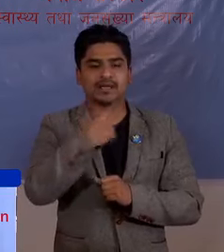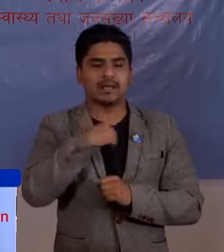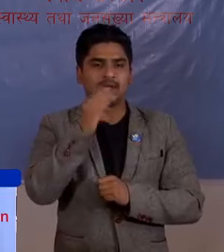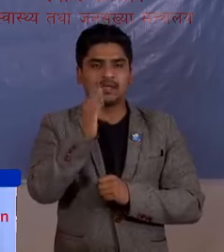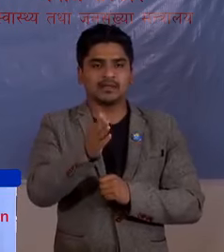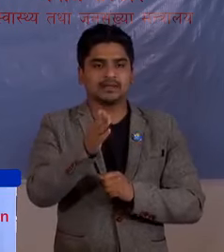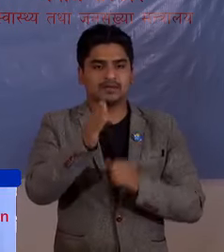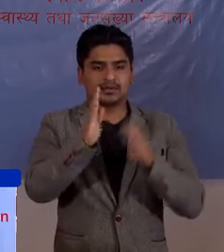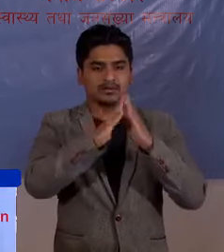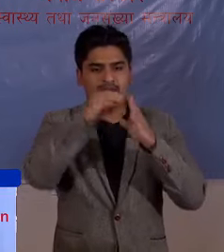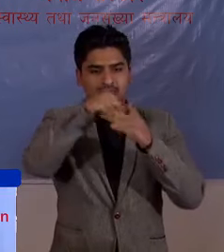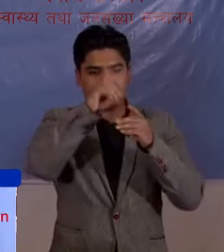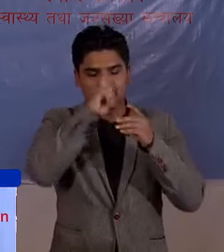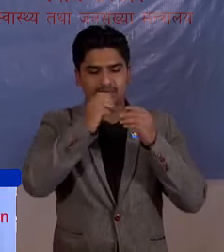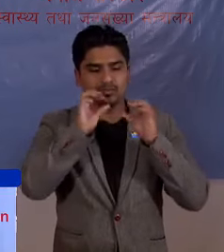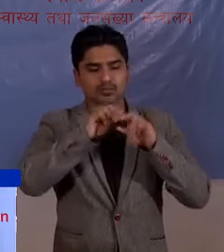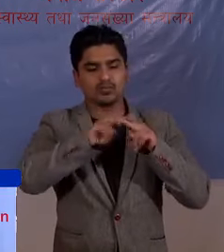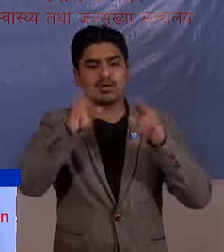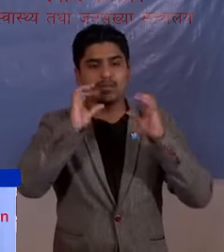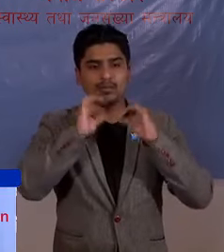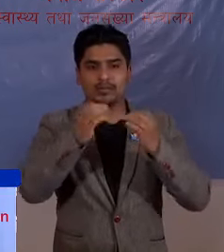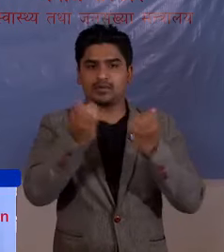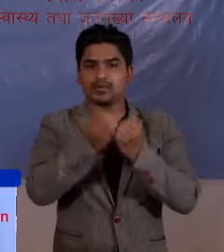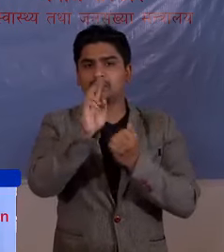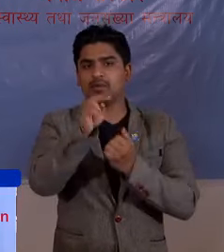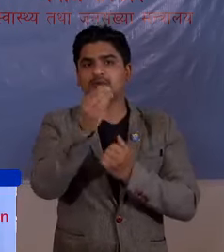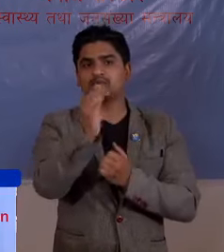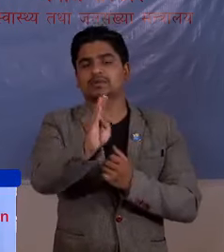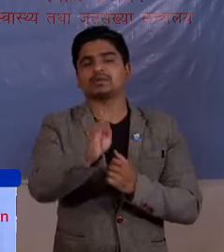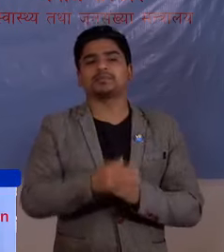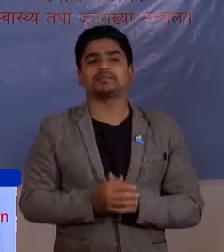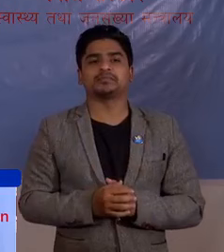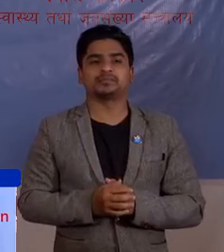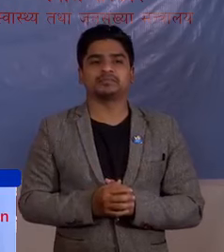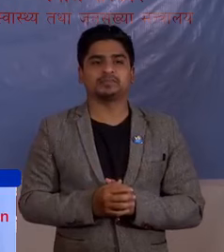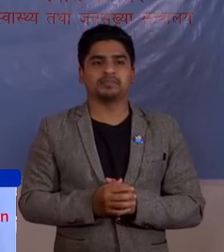हामीले क्वारेन्टाइनको पूर्ण पालना गर्नुपर्ने हुन्छ।